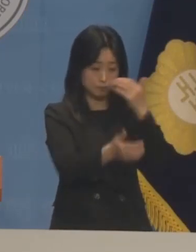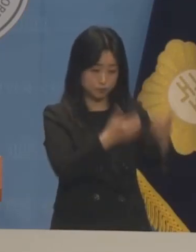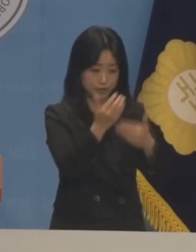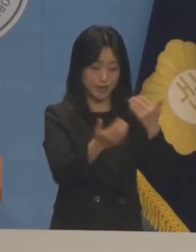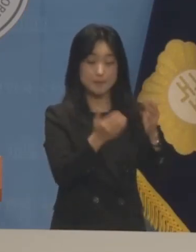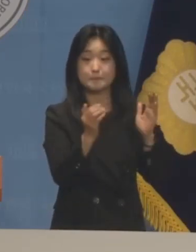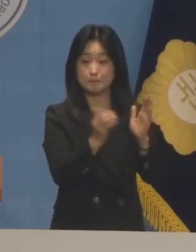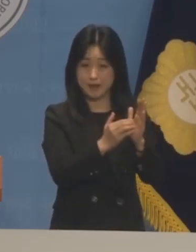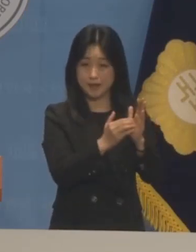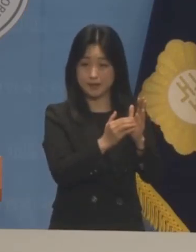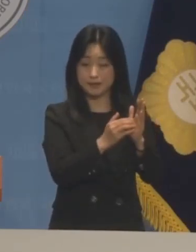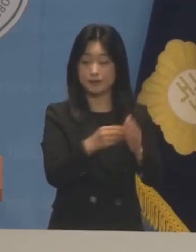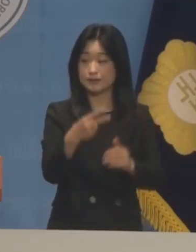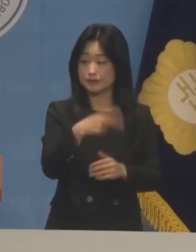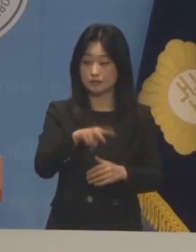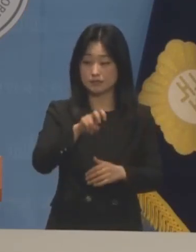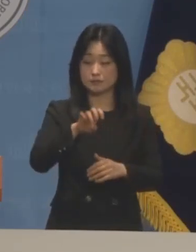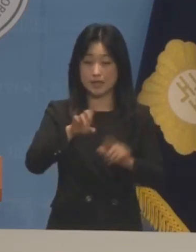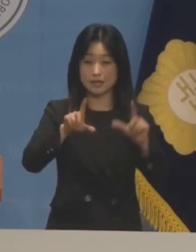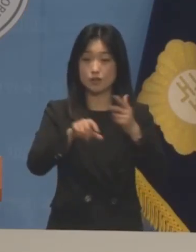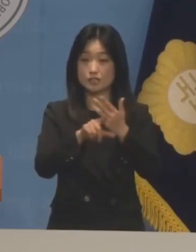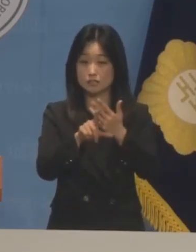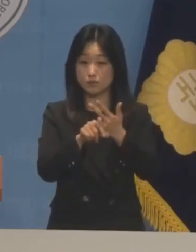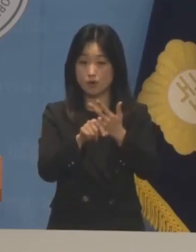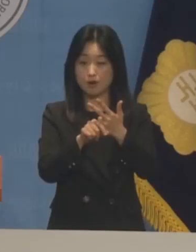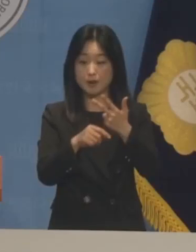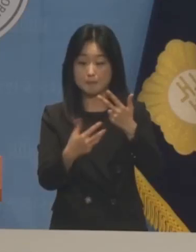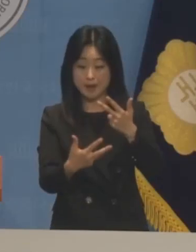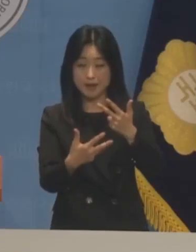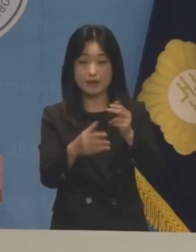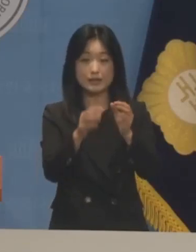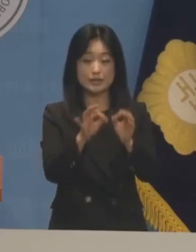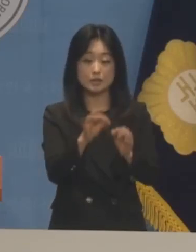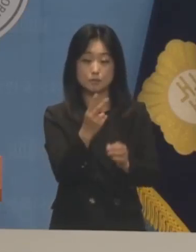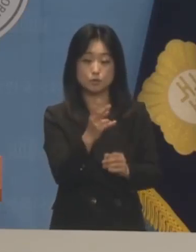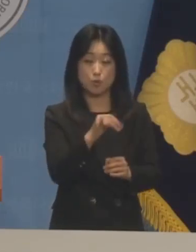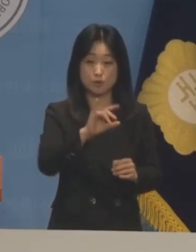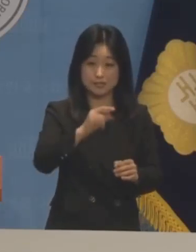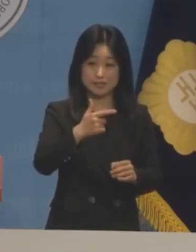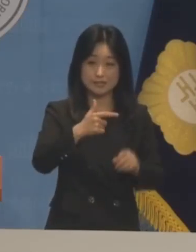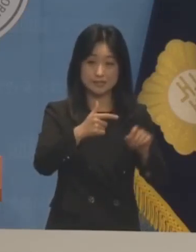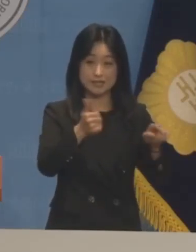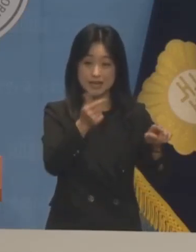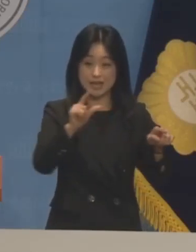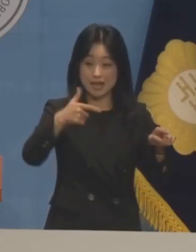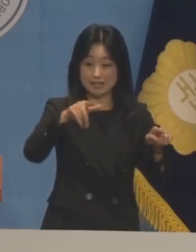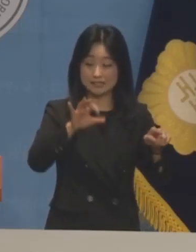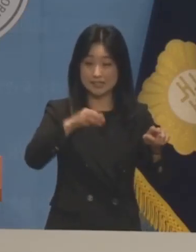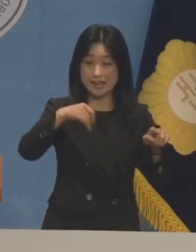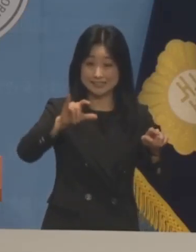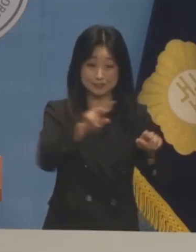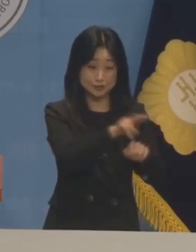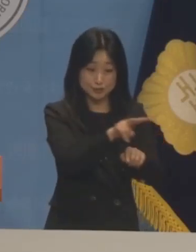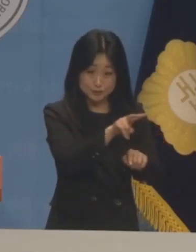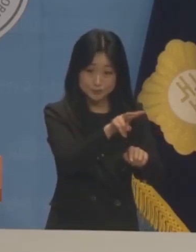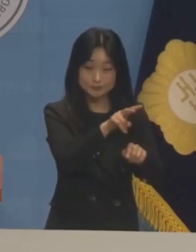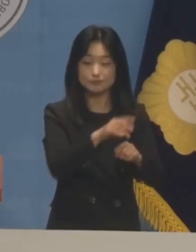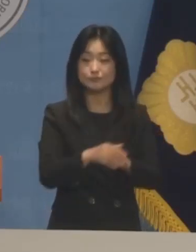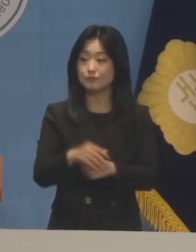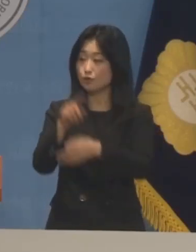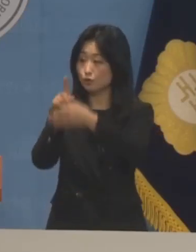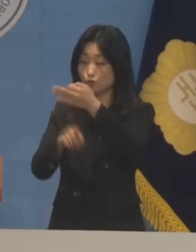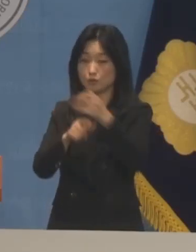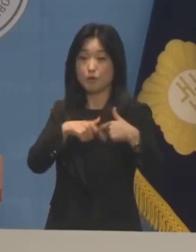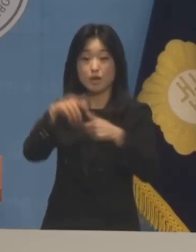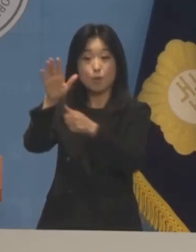진행했습니다. 2024년 7월 8일 검찰은 김용진, 한상진을 정통망법상 명예훼손 피해자 윤석열